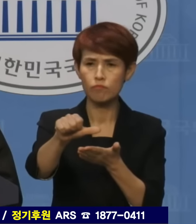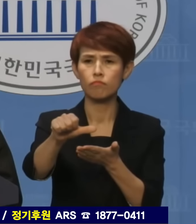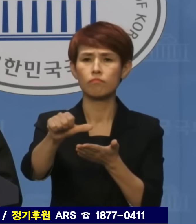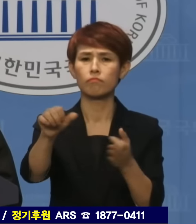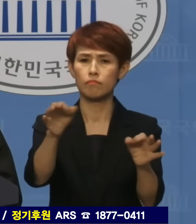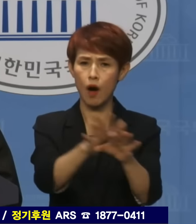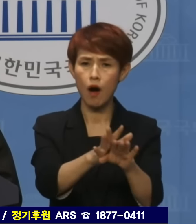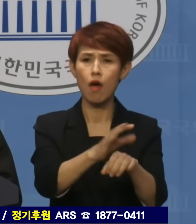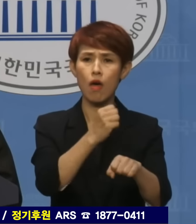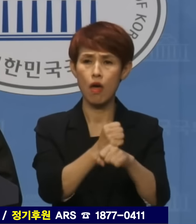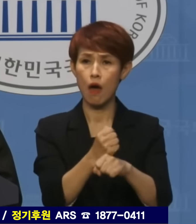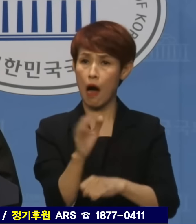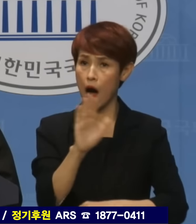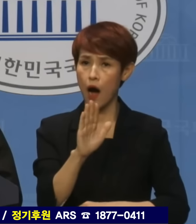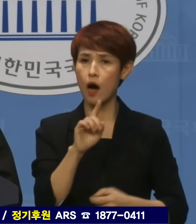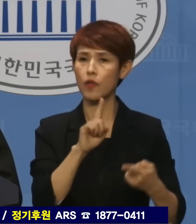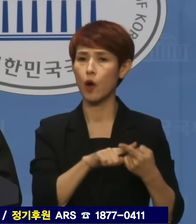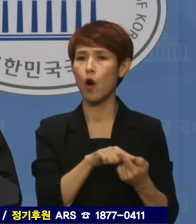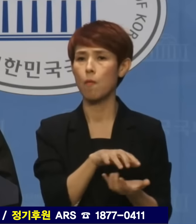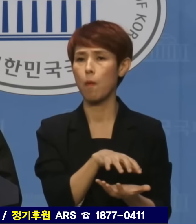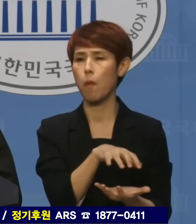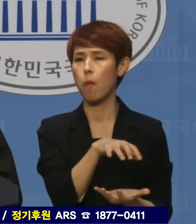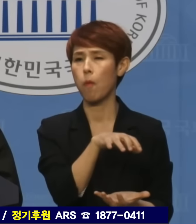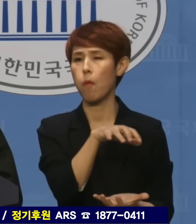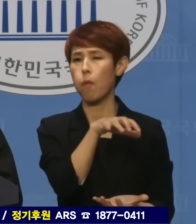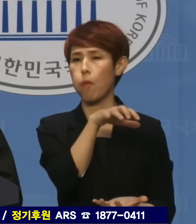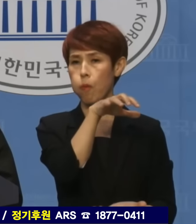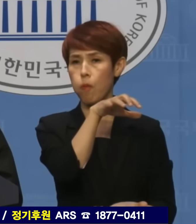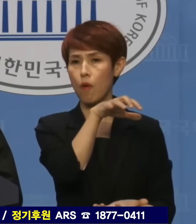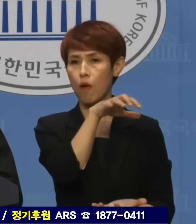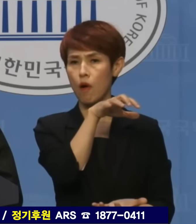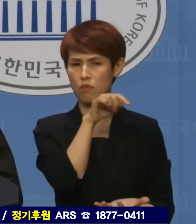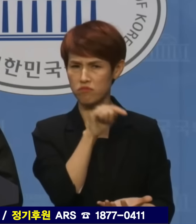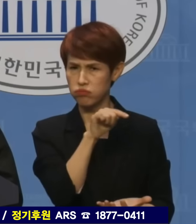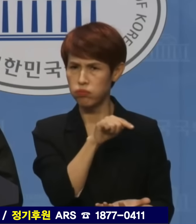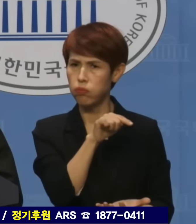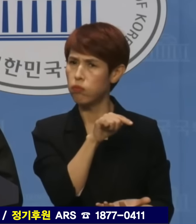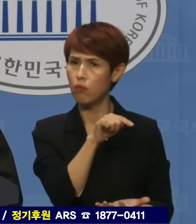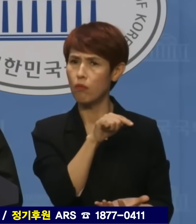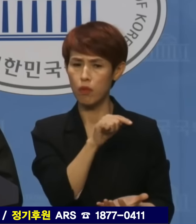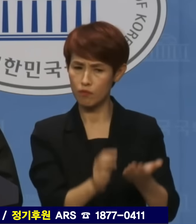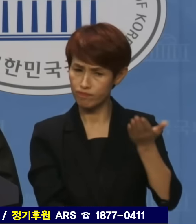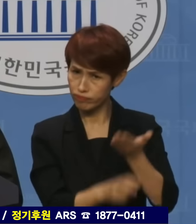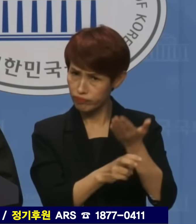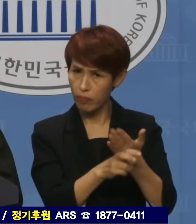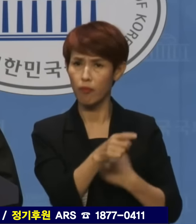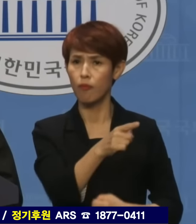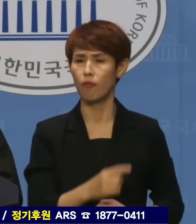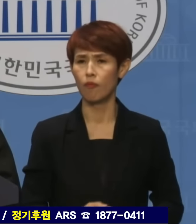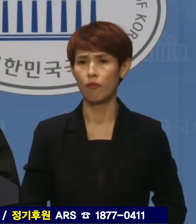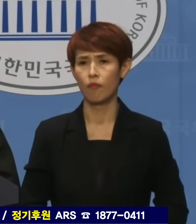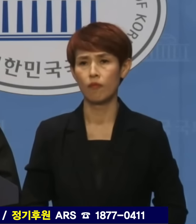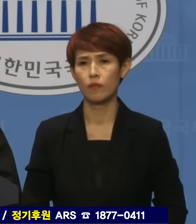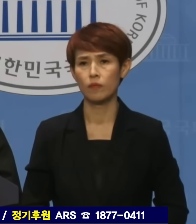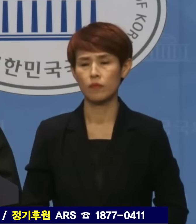폐기, 반환하지 아니한 채 그대로 디넷에 보관하는 것 자체가 위법하다는